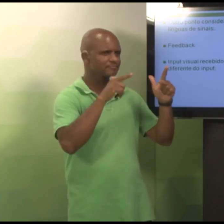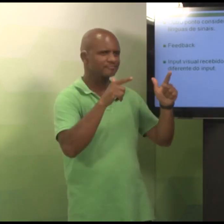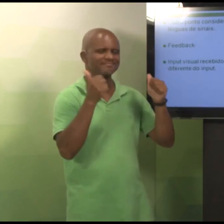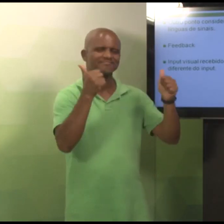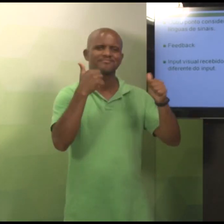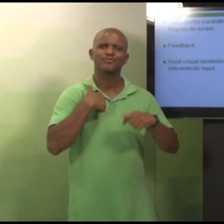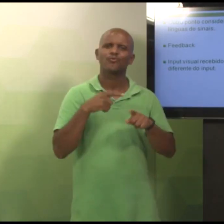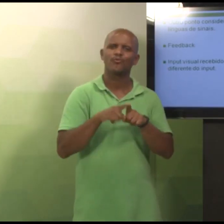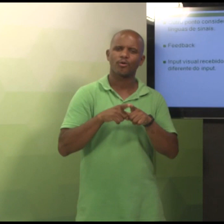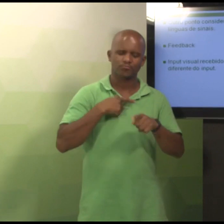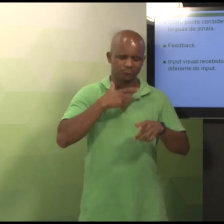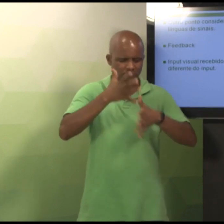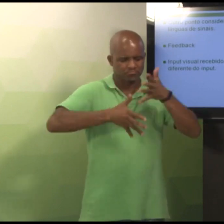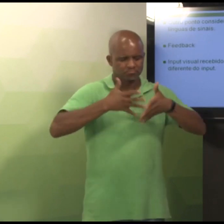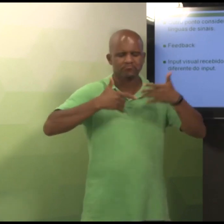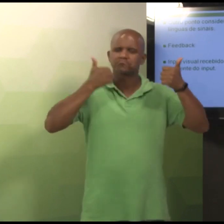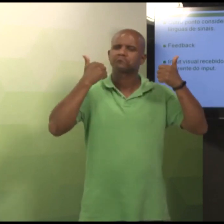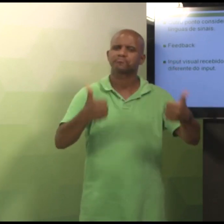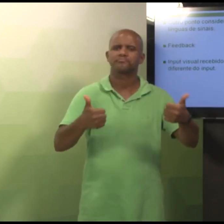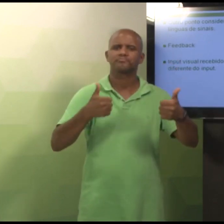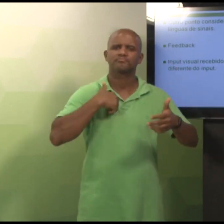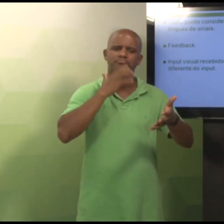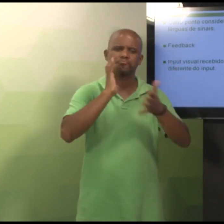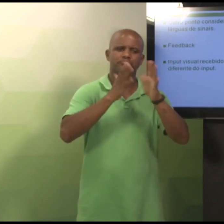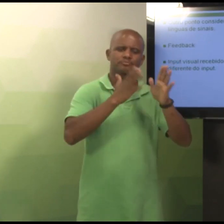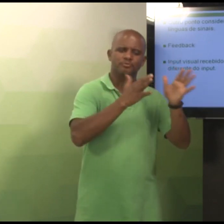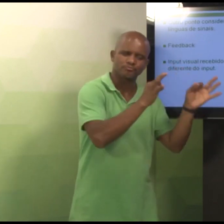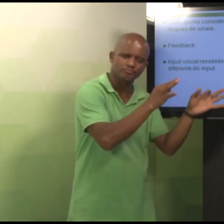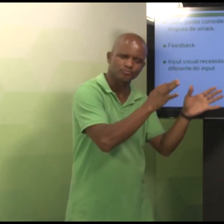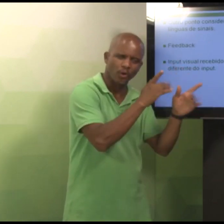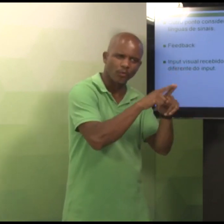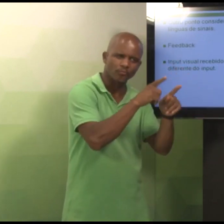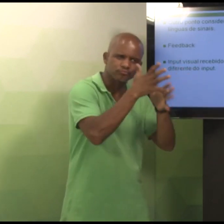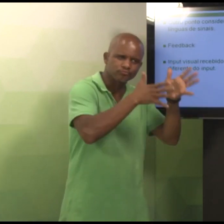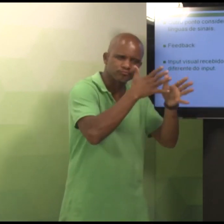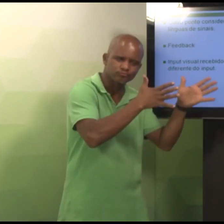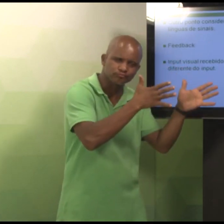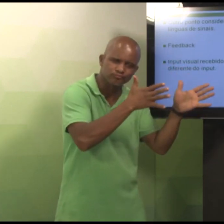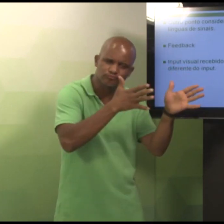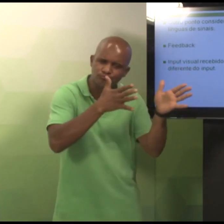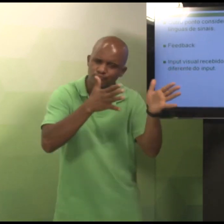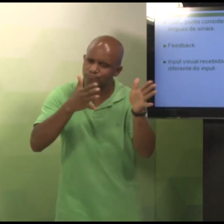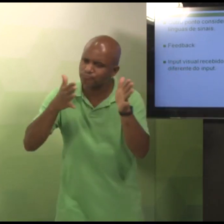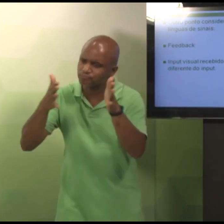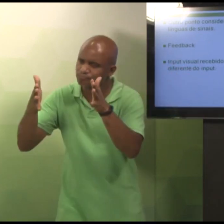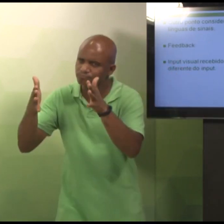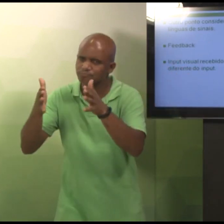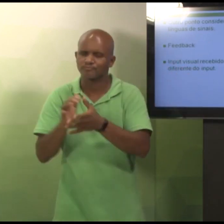de sinalização, para ver se a minha sinalização é positiva, se está